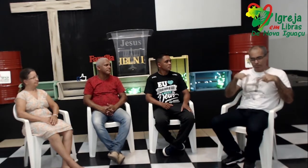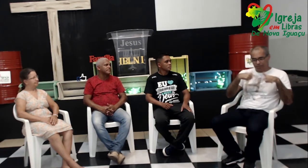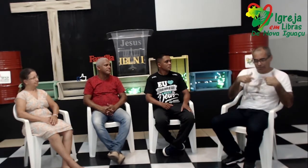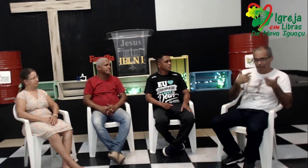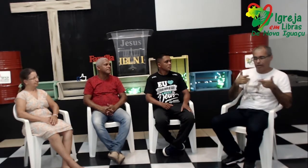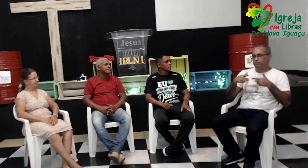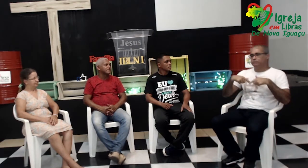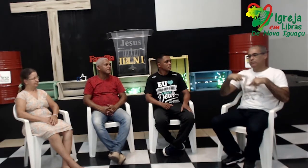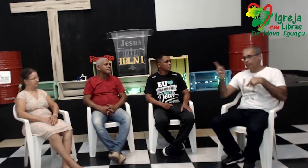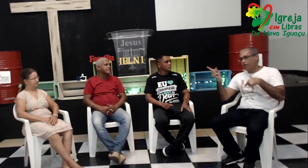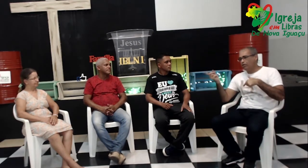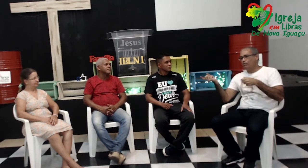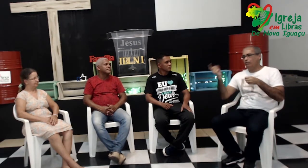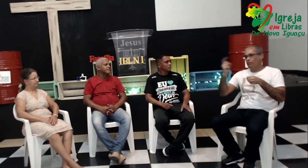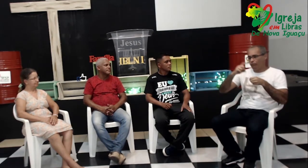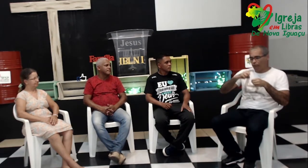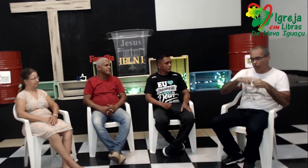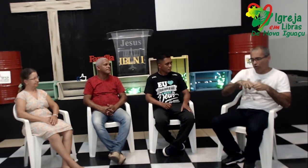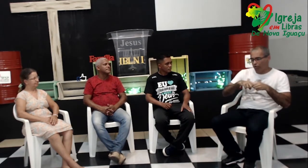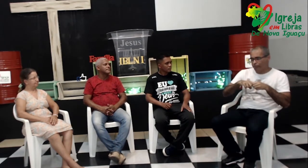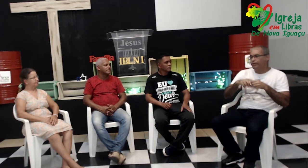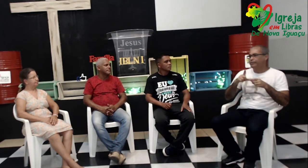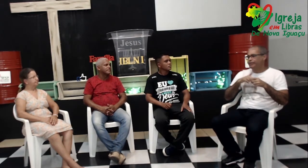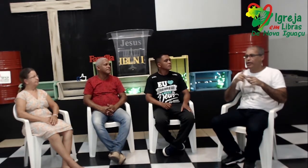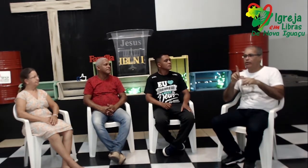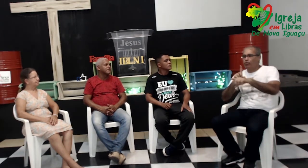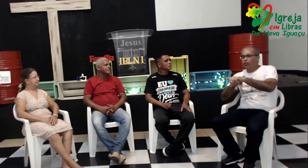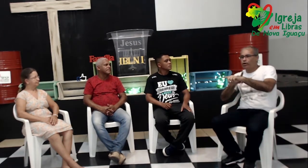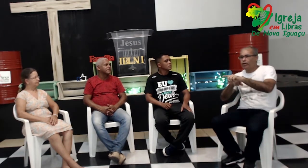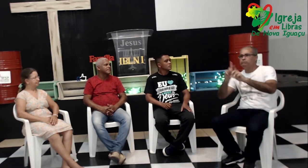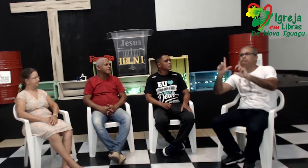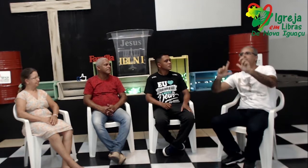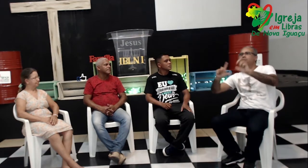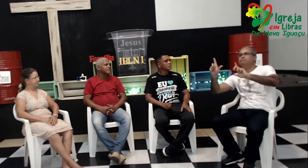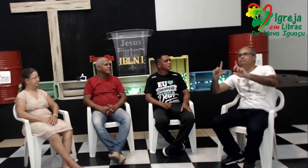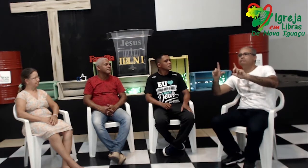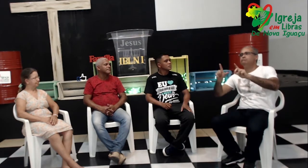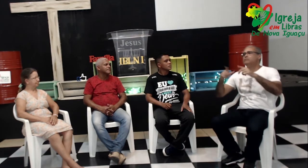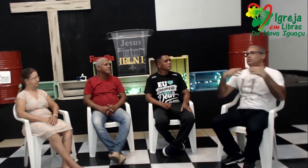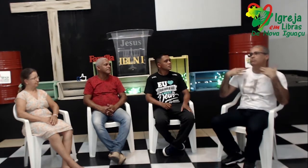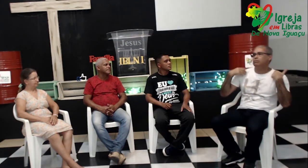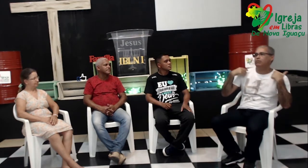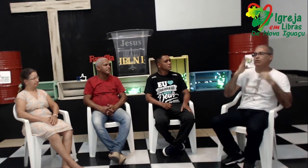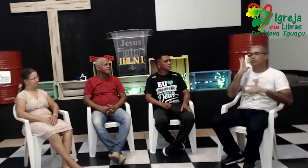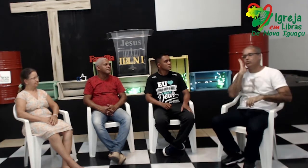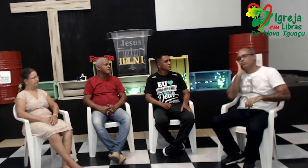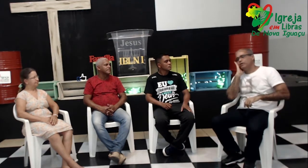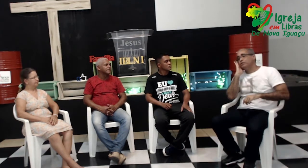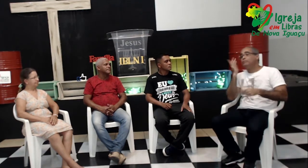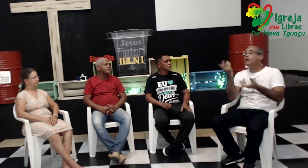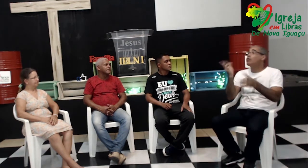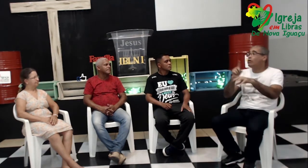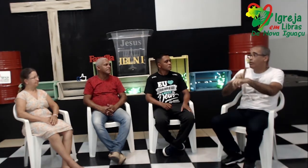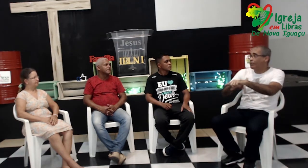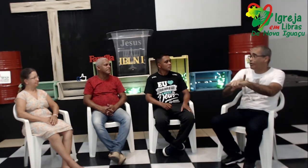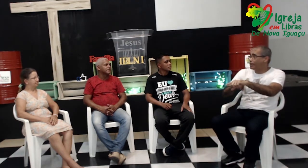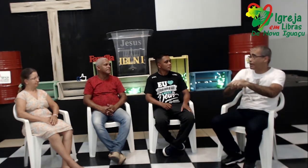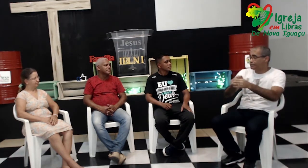Vamos supor, você vai acordar, vai trabalhar, vai voltar. Aí você vai ter um tempo, né? Você vai ver televisão, vai passear.